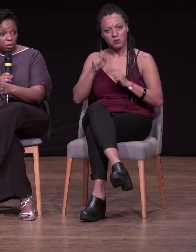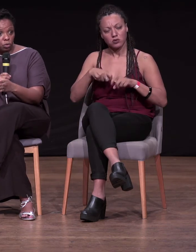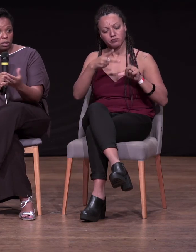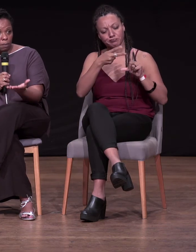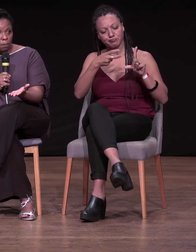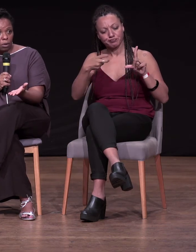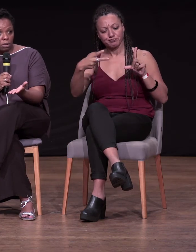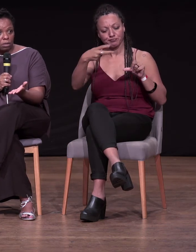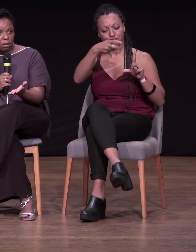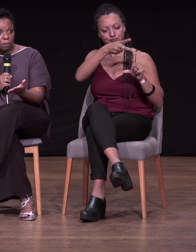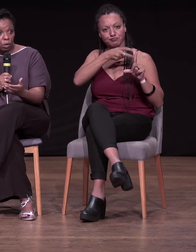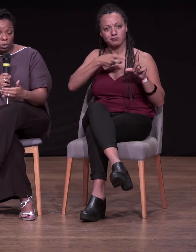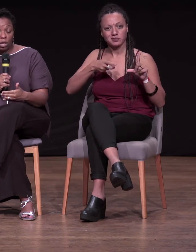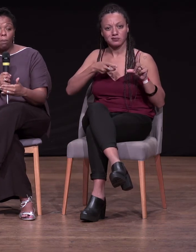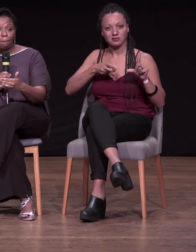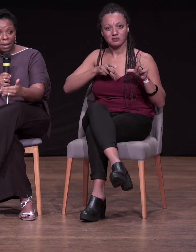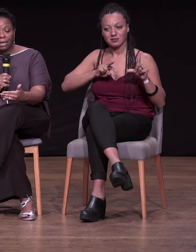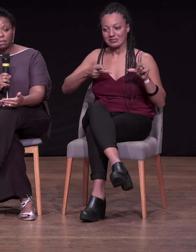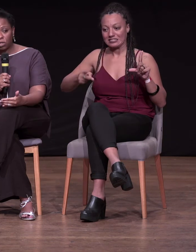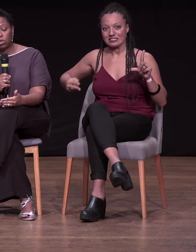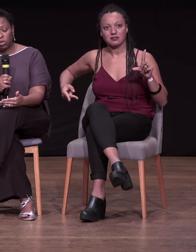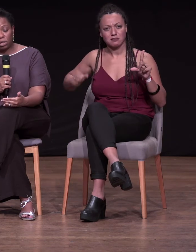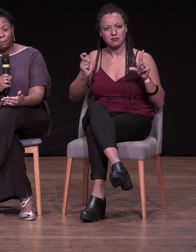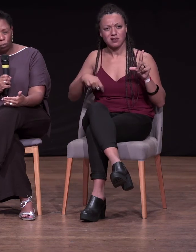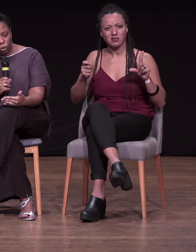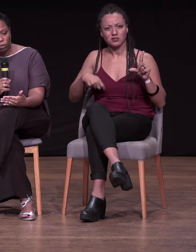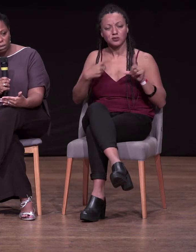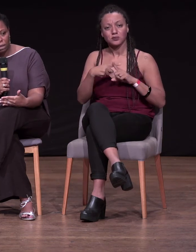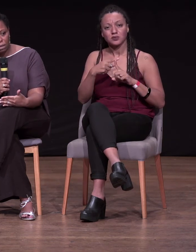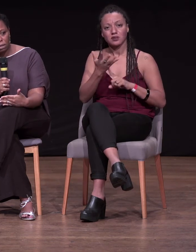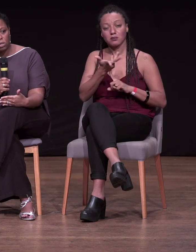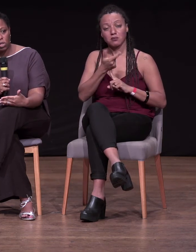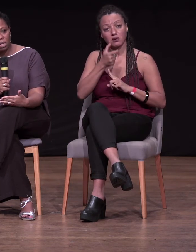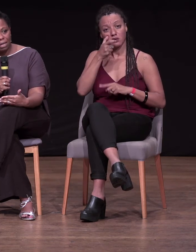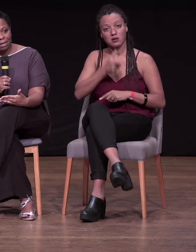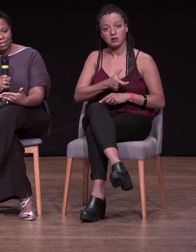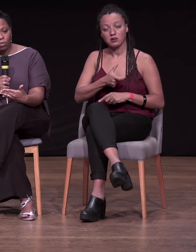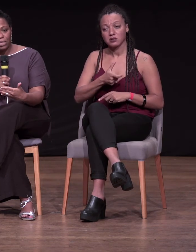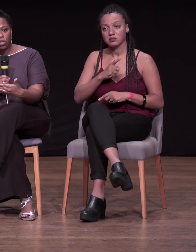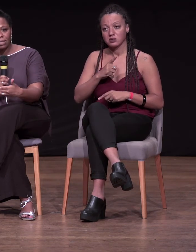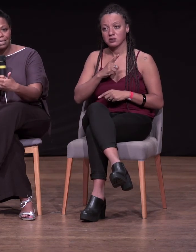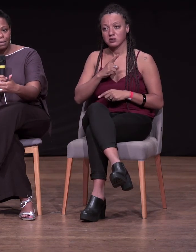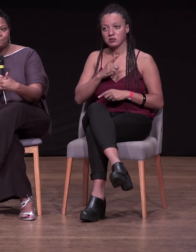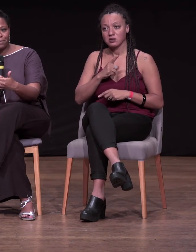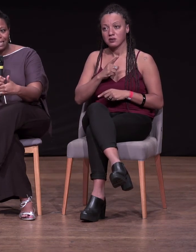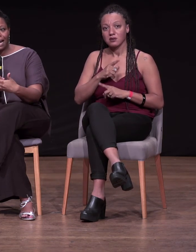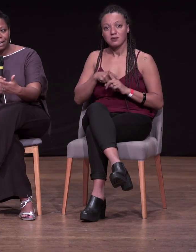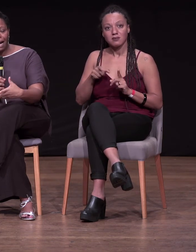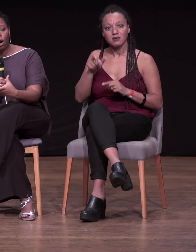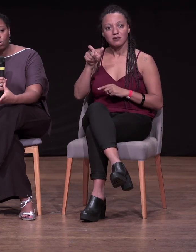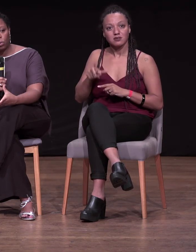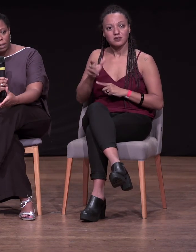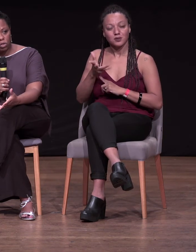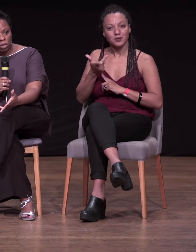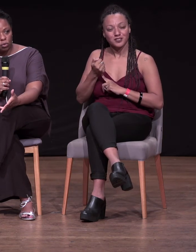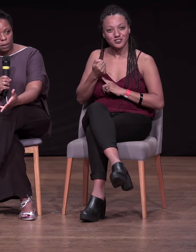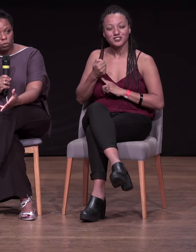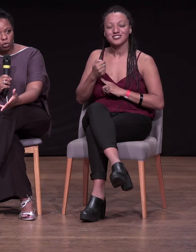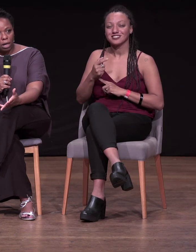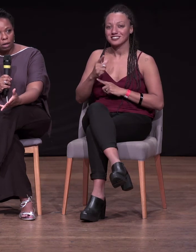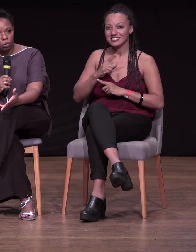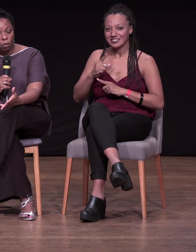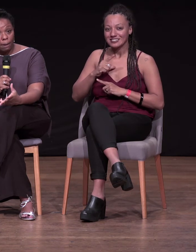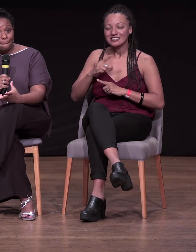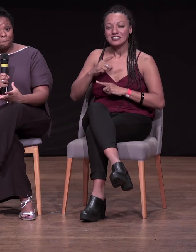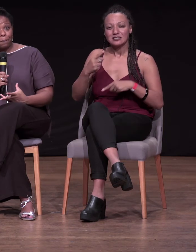porque as leituras também podem ser ambíguas. É uma peça artística muito interessante. Esse é um artista que dá caldo para a gente, para